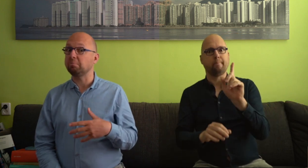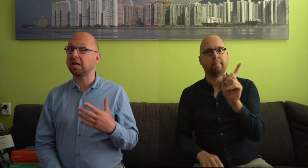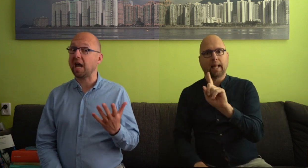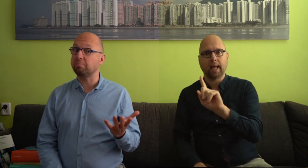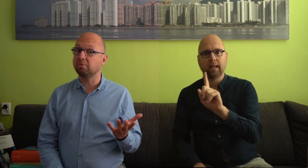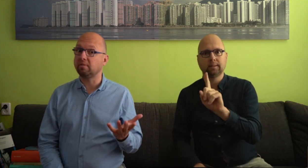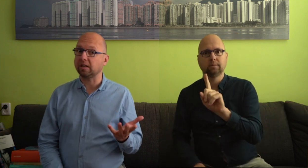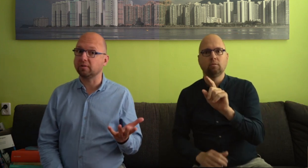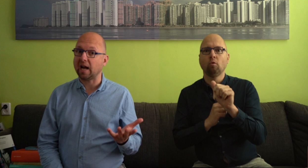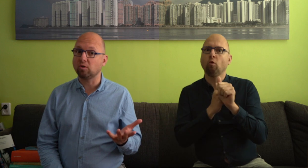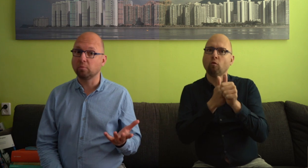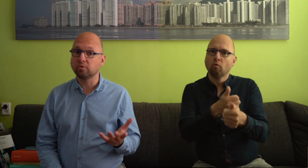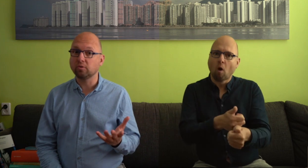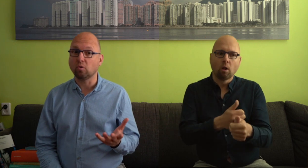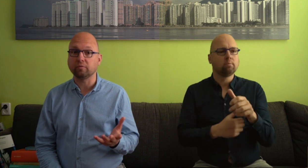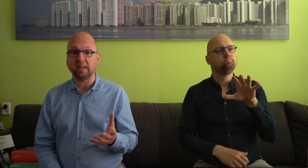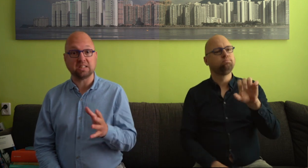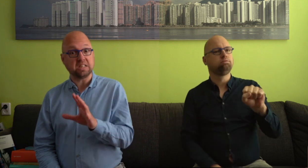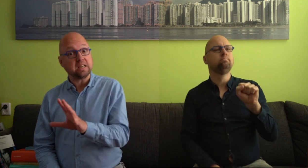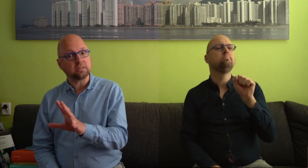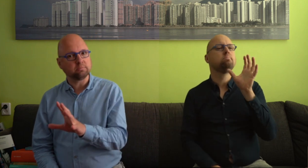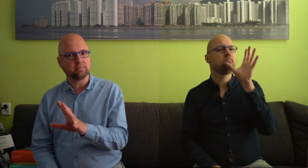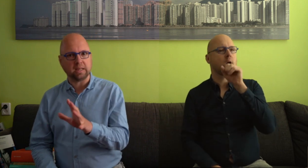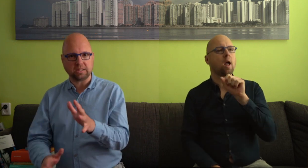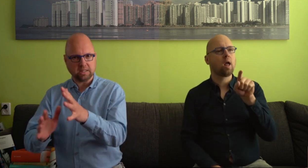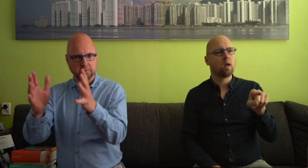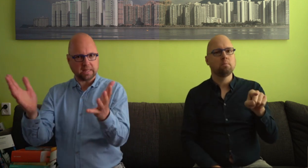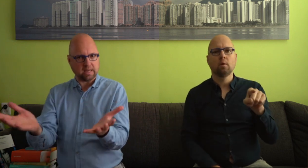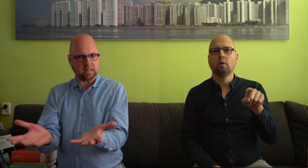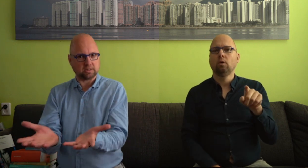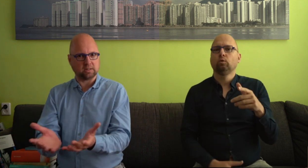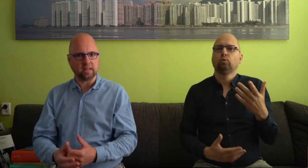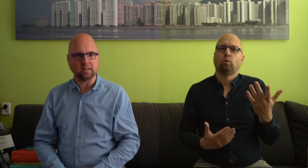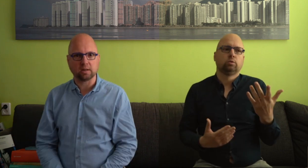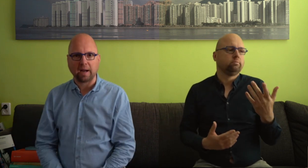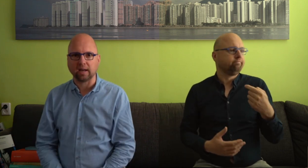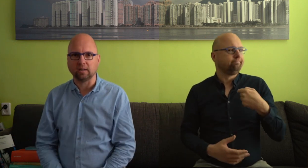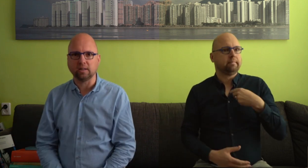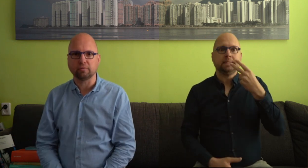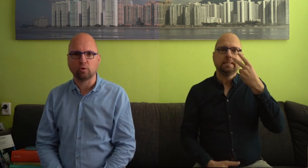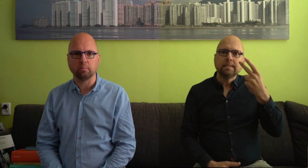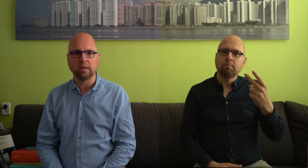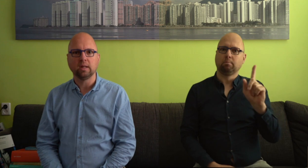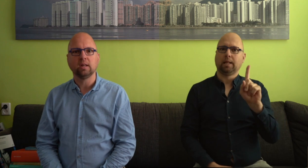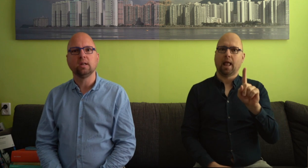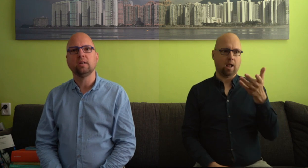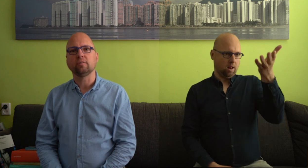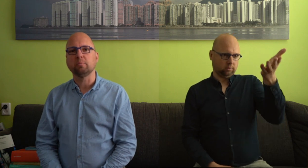ik begrijp waar het vandaan komt. Of ik zie het. Ik zie de betekenis in de gebaren in de vorm van de